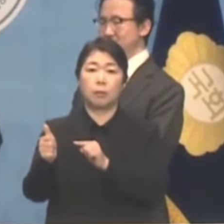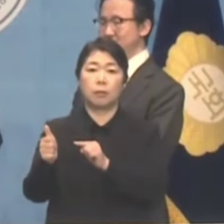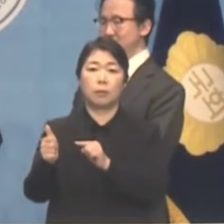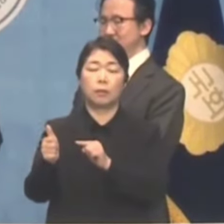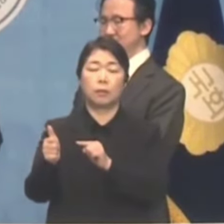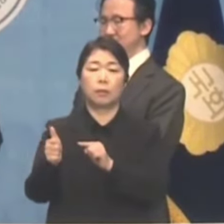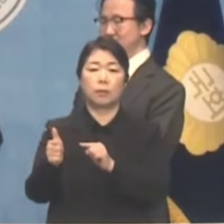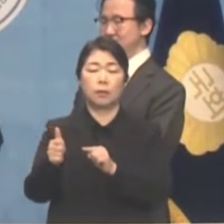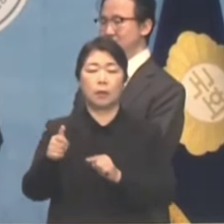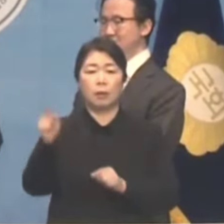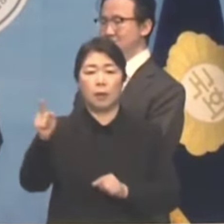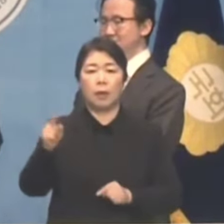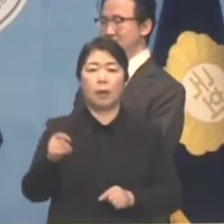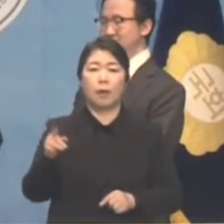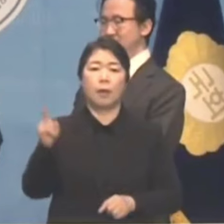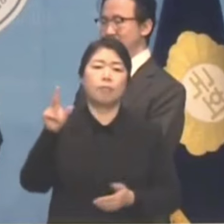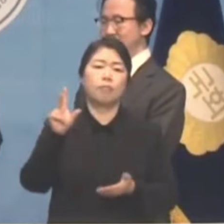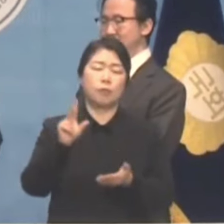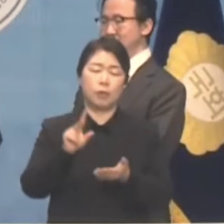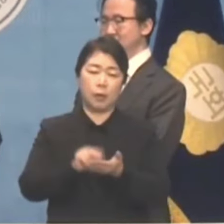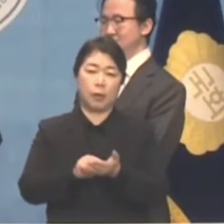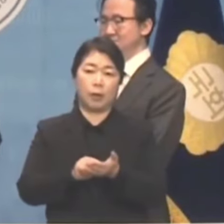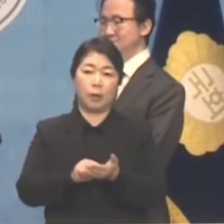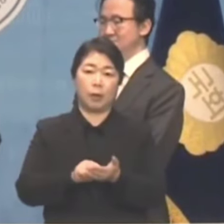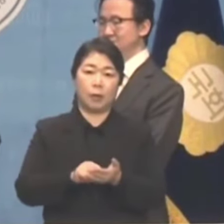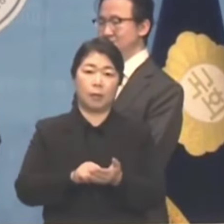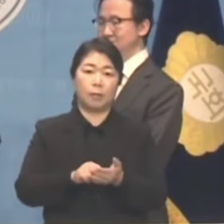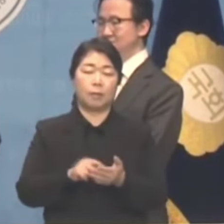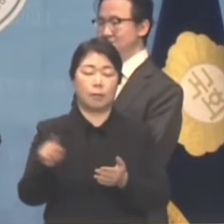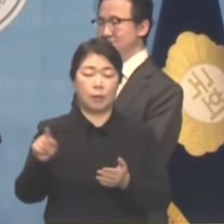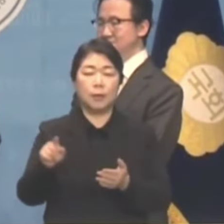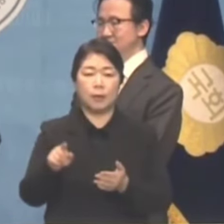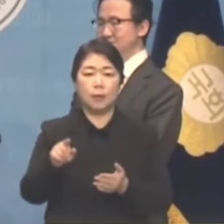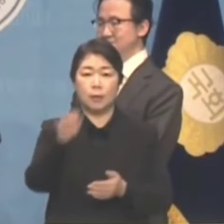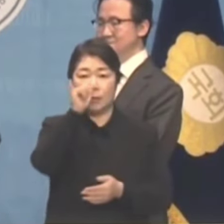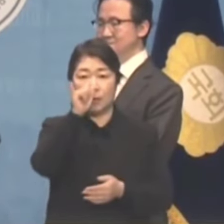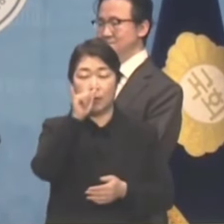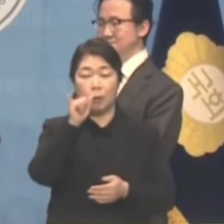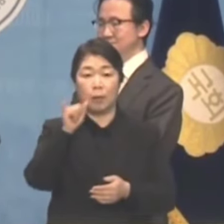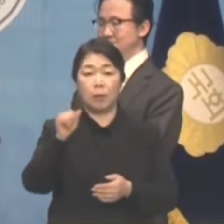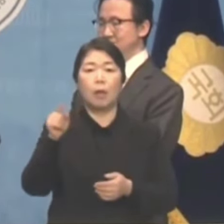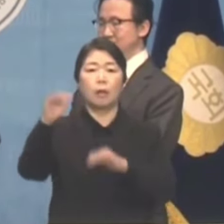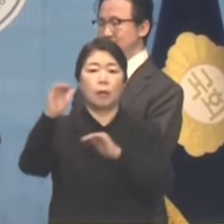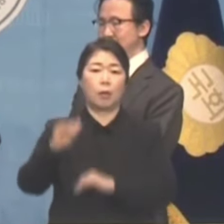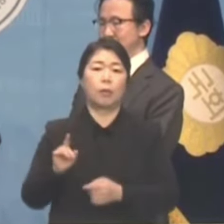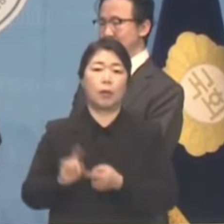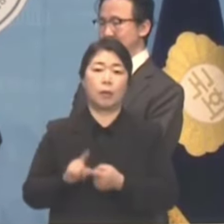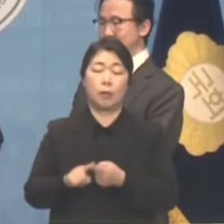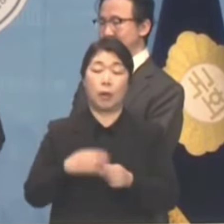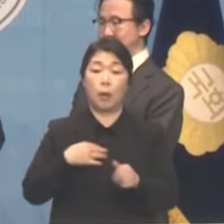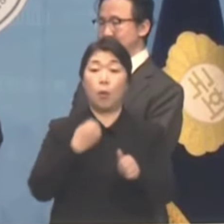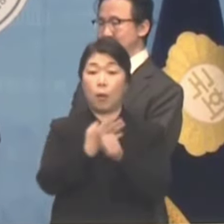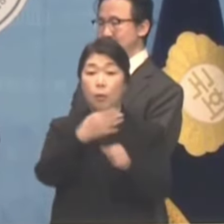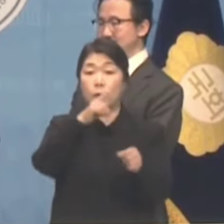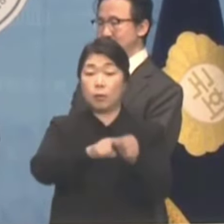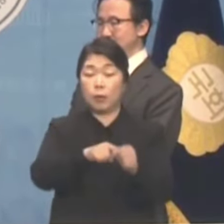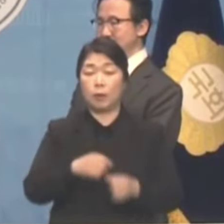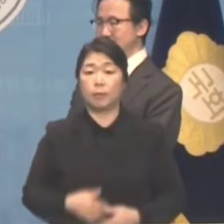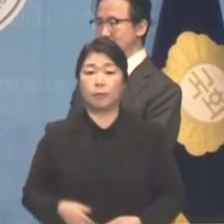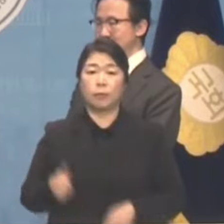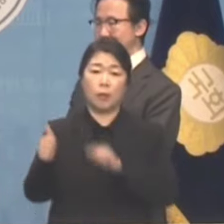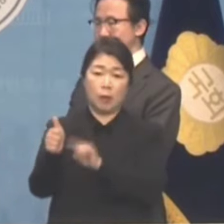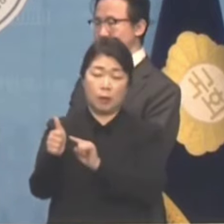이명이라고 고자이 자리에 섰습니다이 사람을 위해서 제가